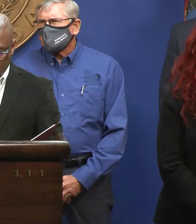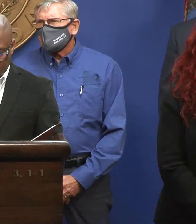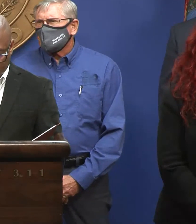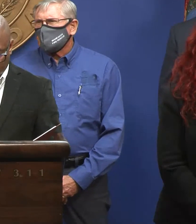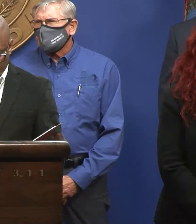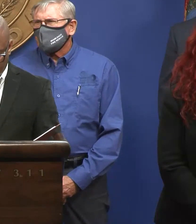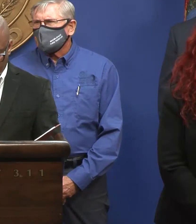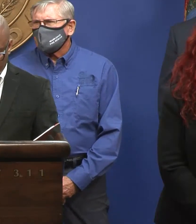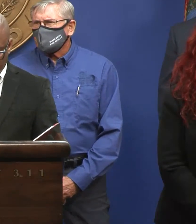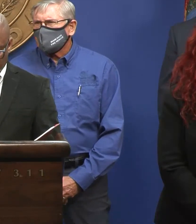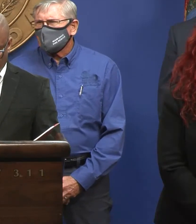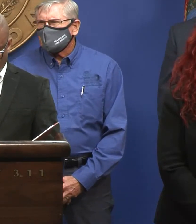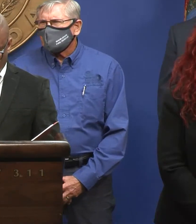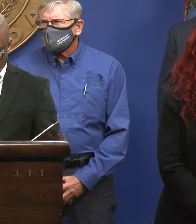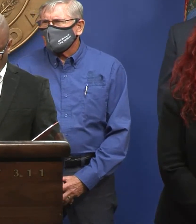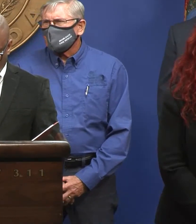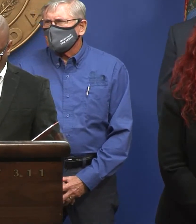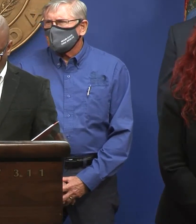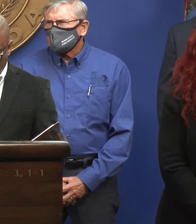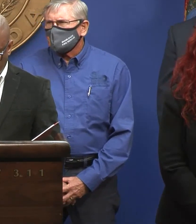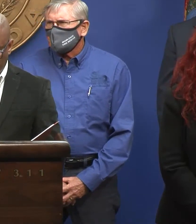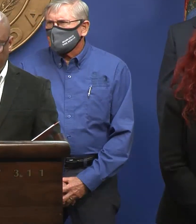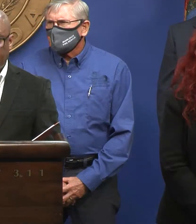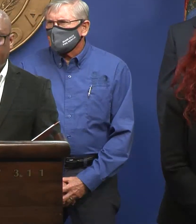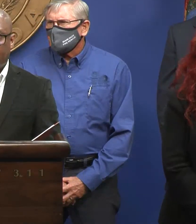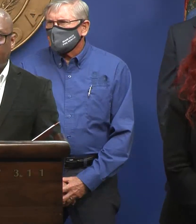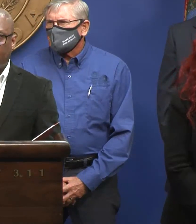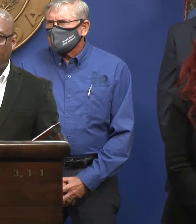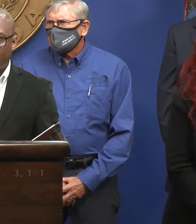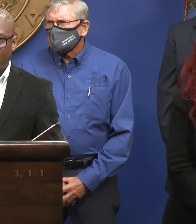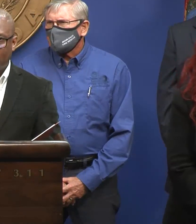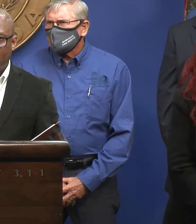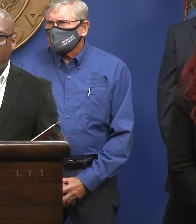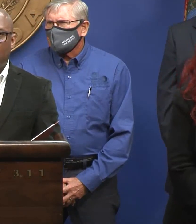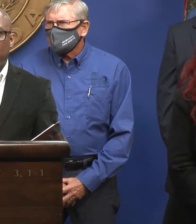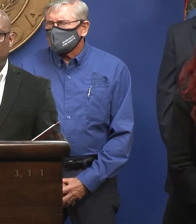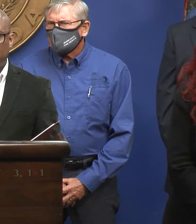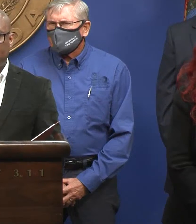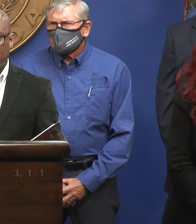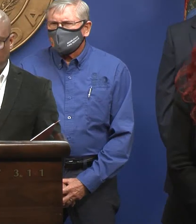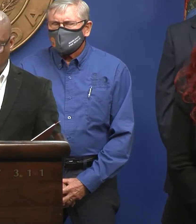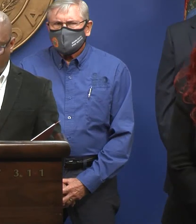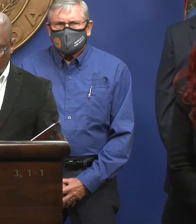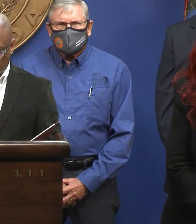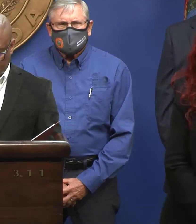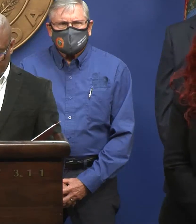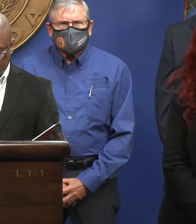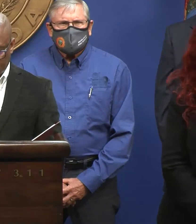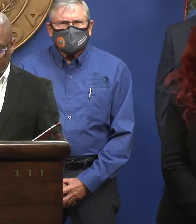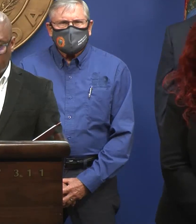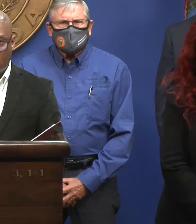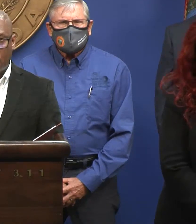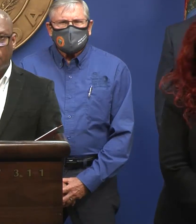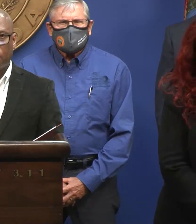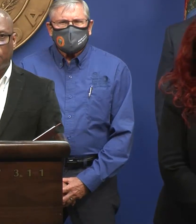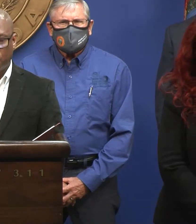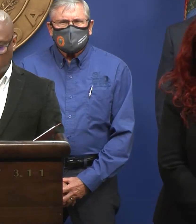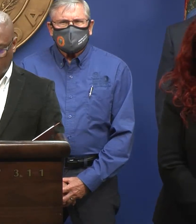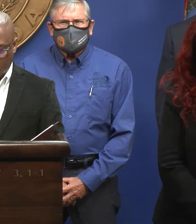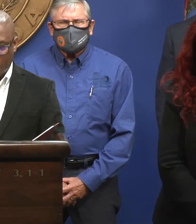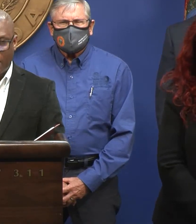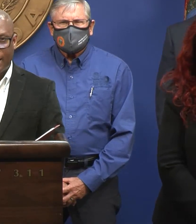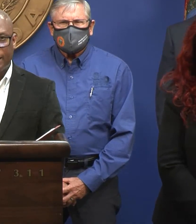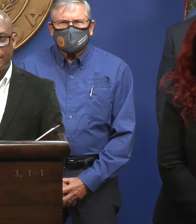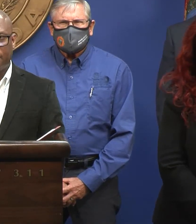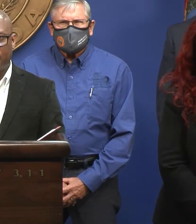évacuation, l'important que vous connaissez et vous retournez jusqu'à ce que vous annoncez qui le que